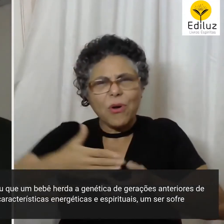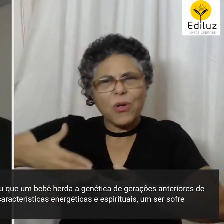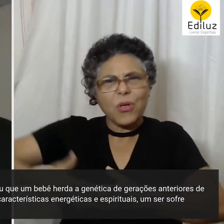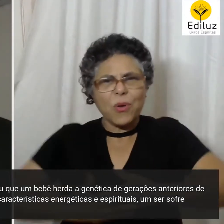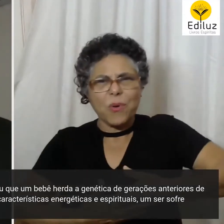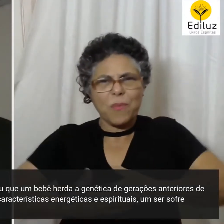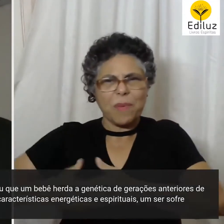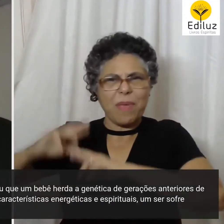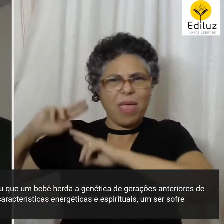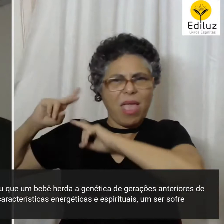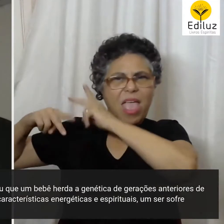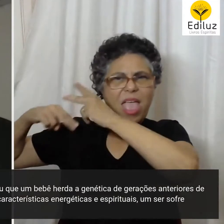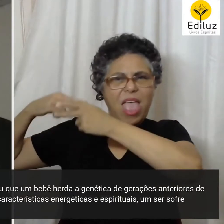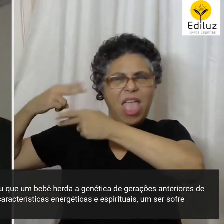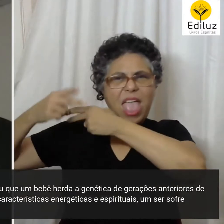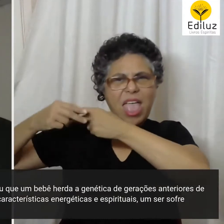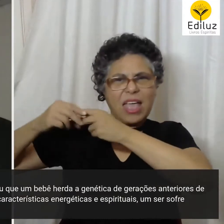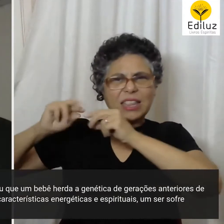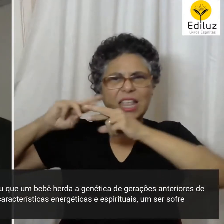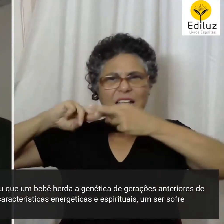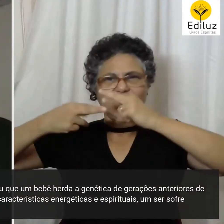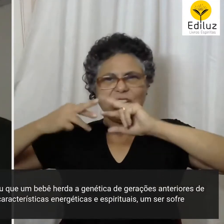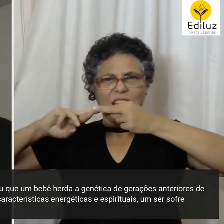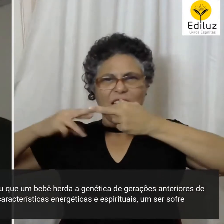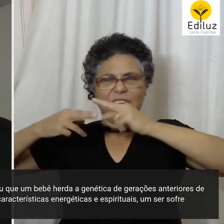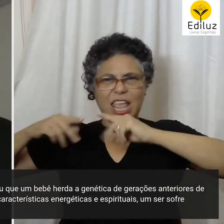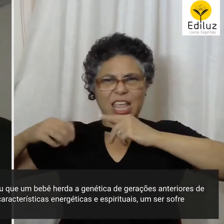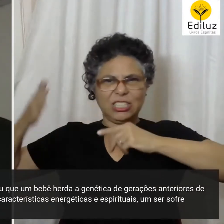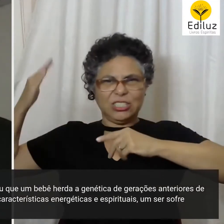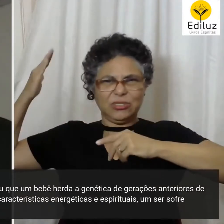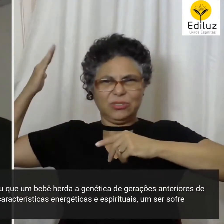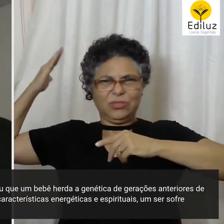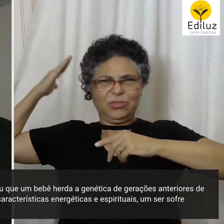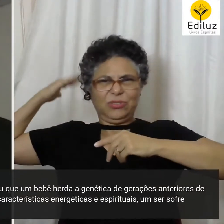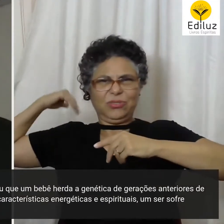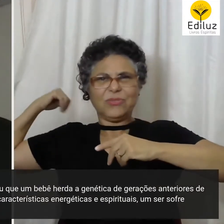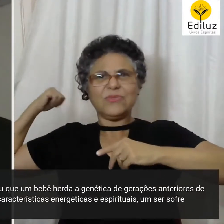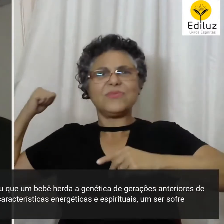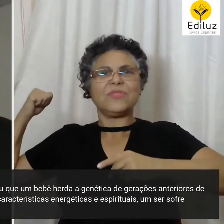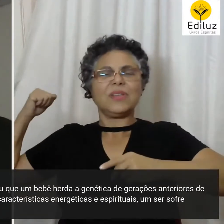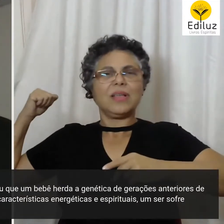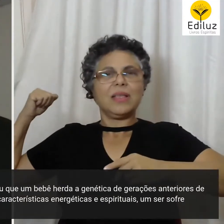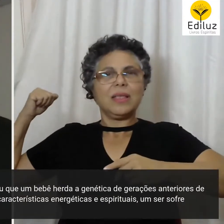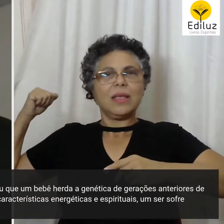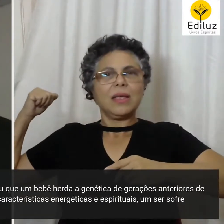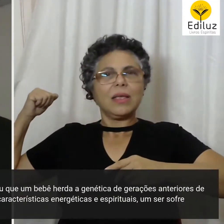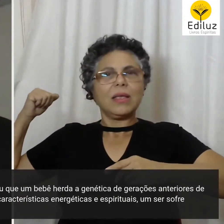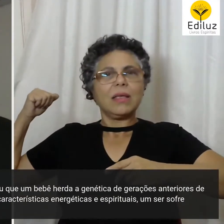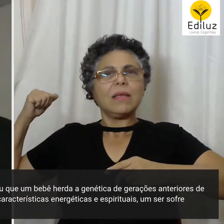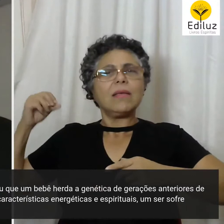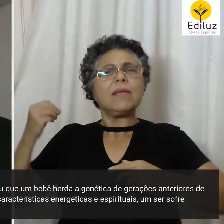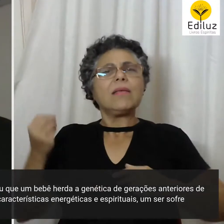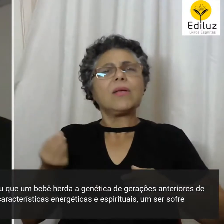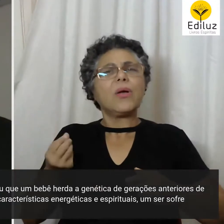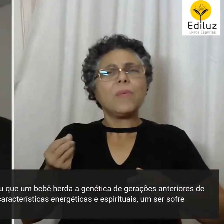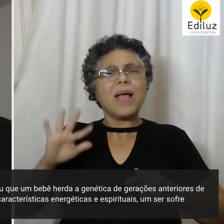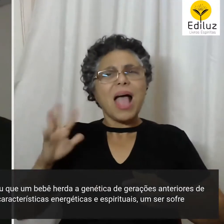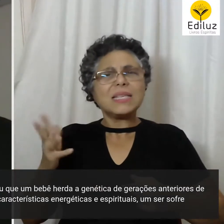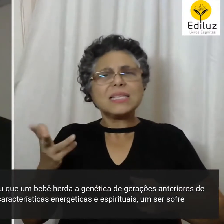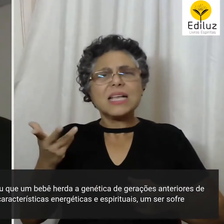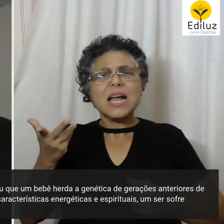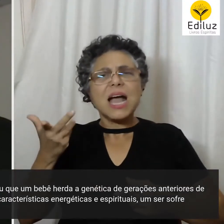a genética de gerações anteriores de seu pai e de sua mãe. E com relação às